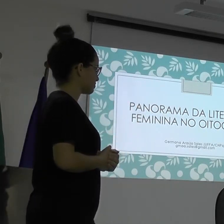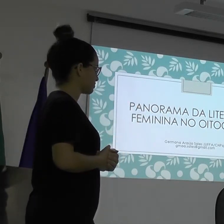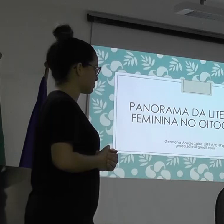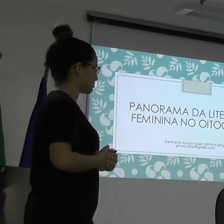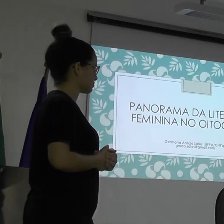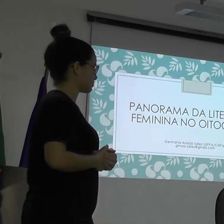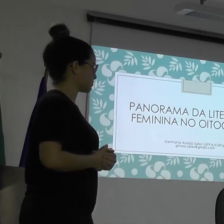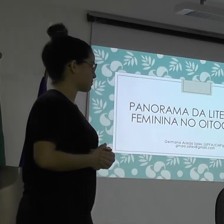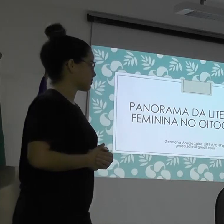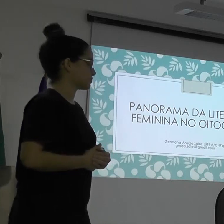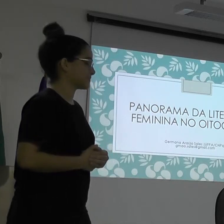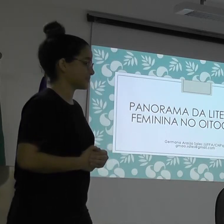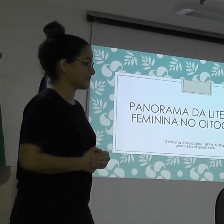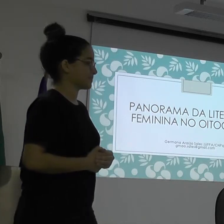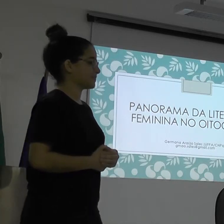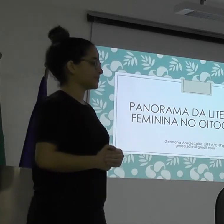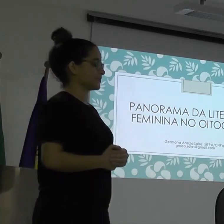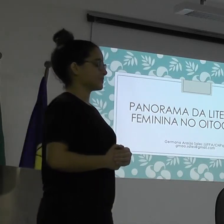só,